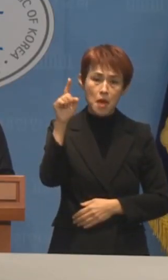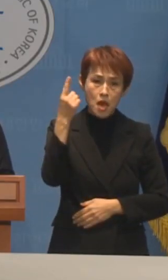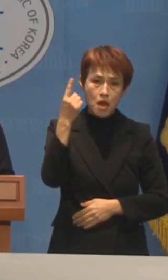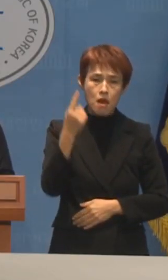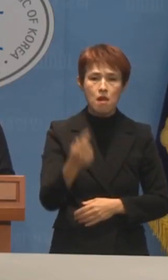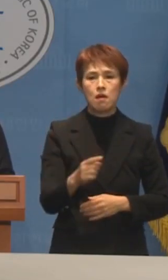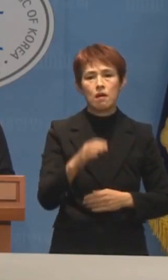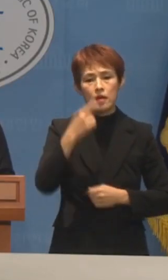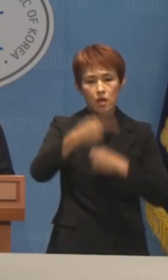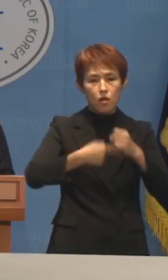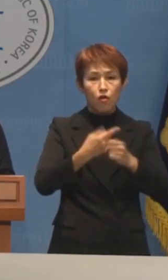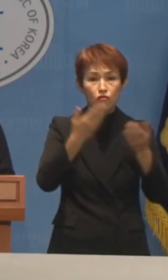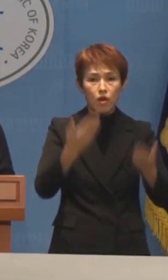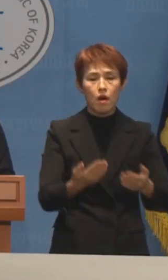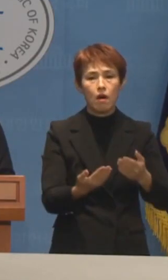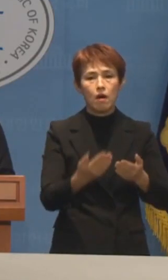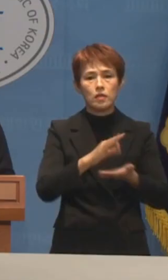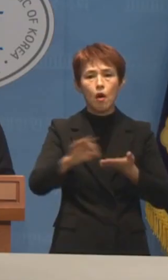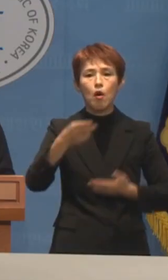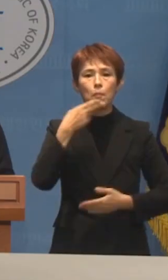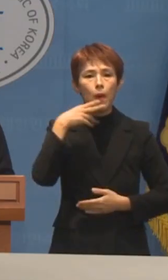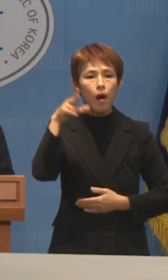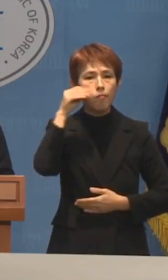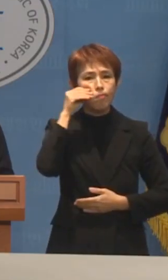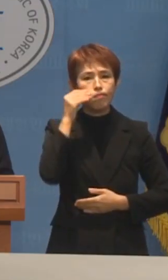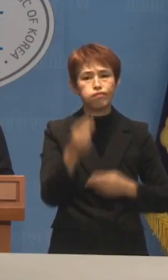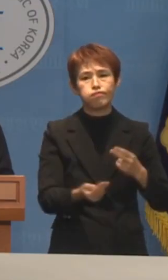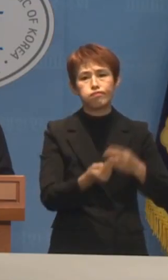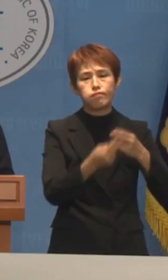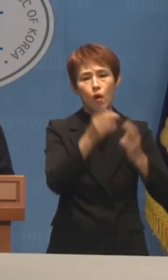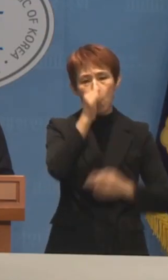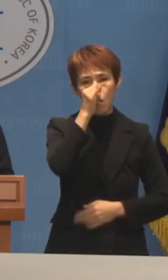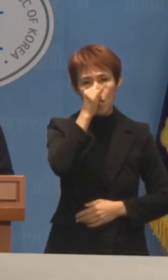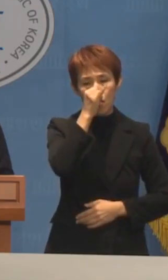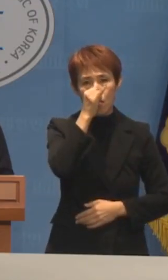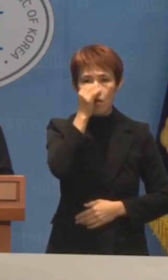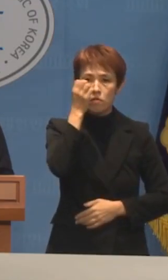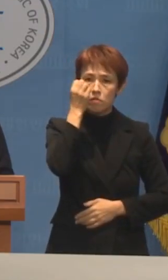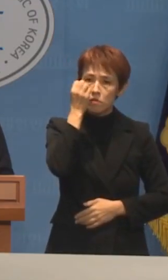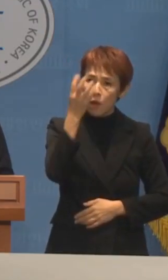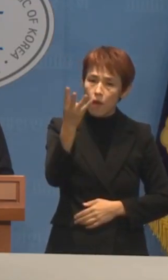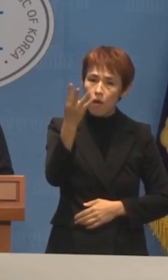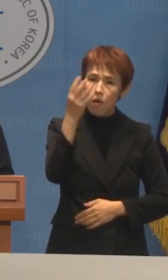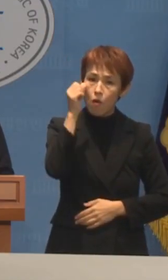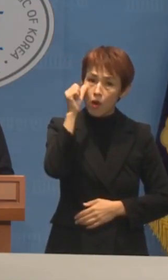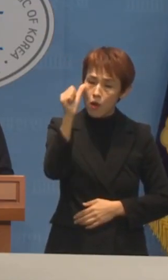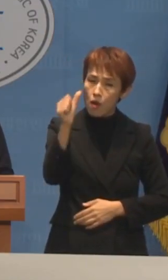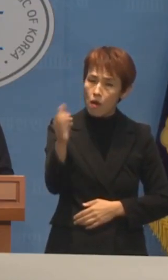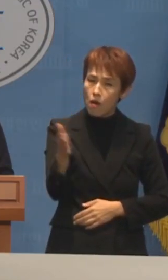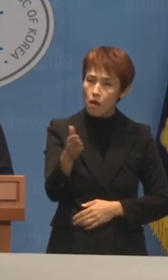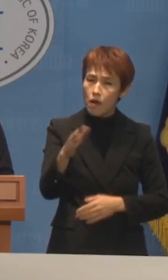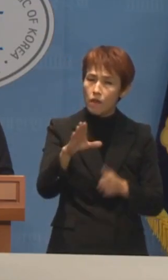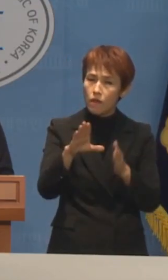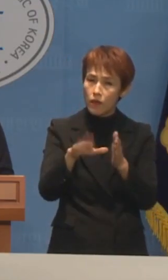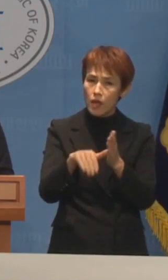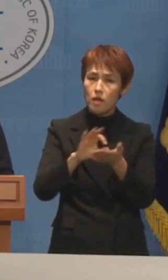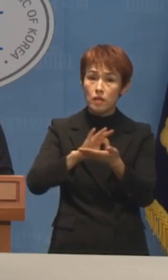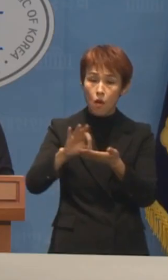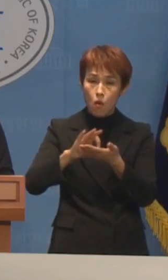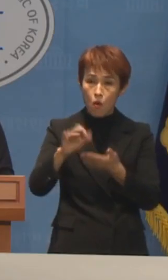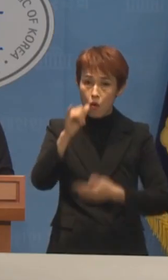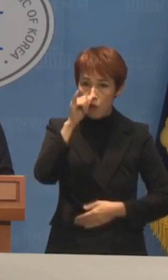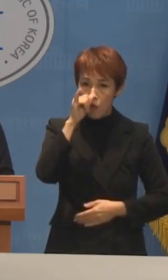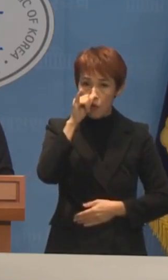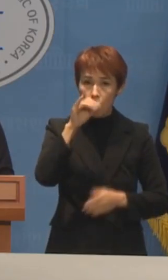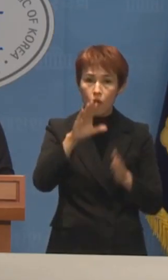있습니다. 이러한 연가 일수는 약 4개월에서 5개월 정도에 사용하면